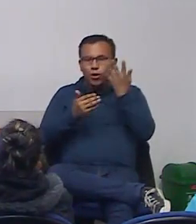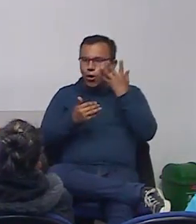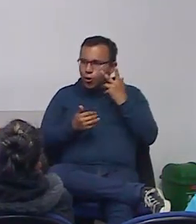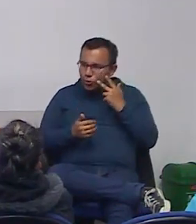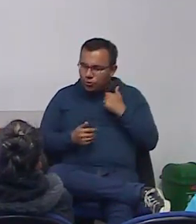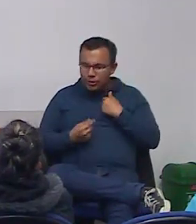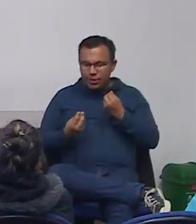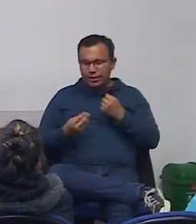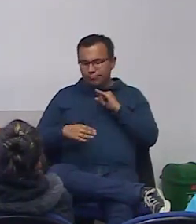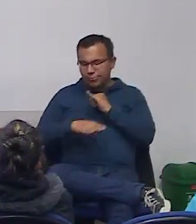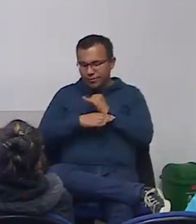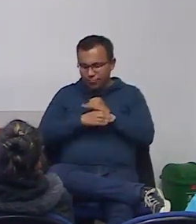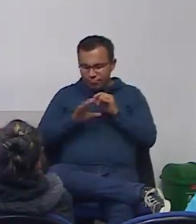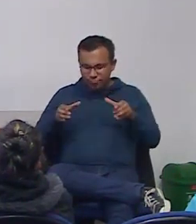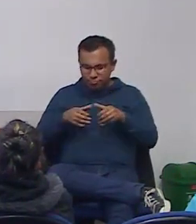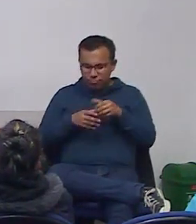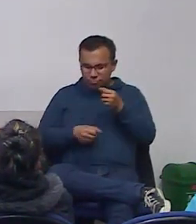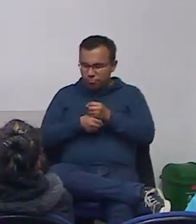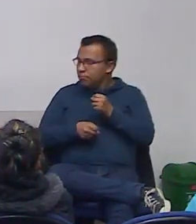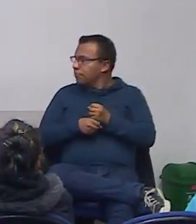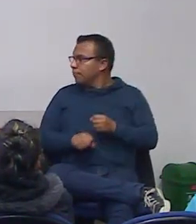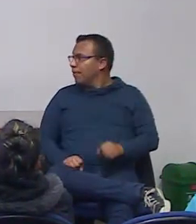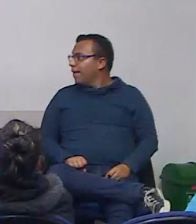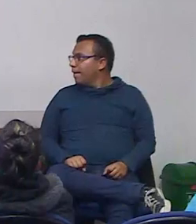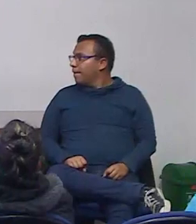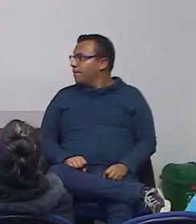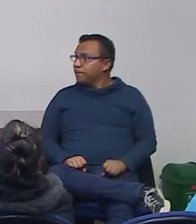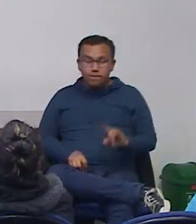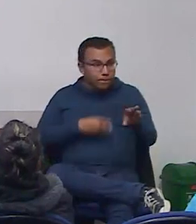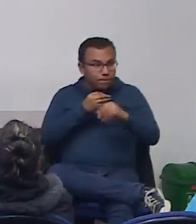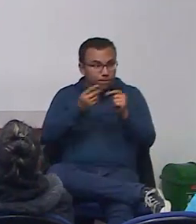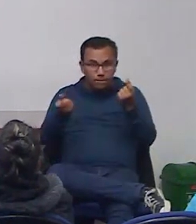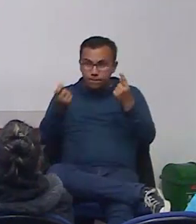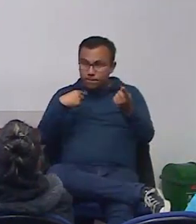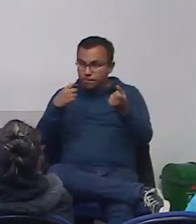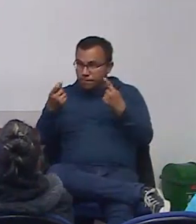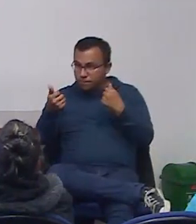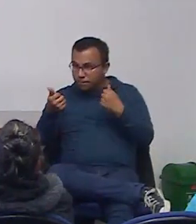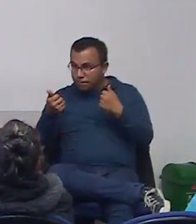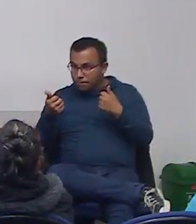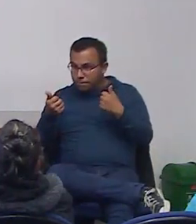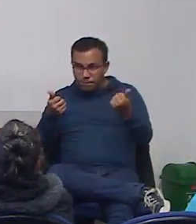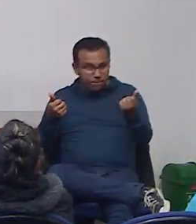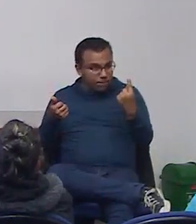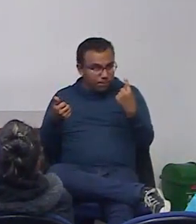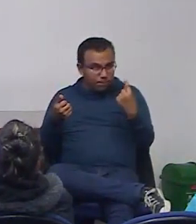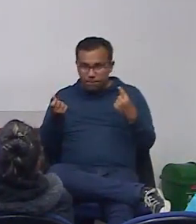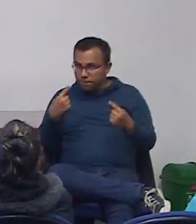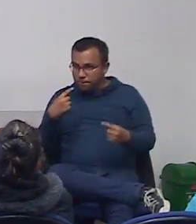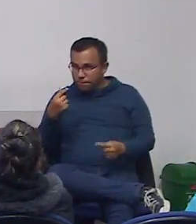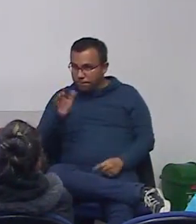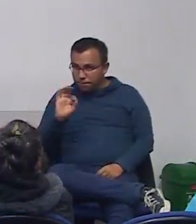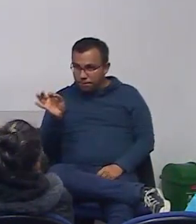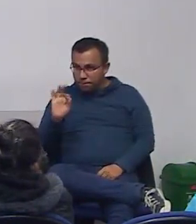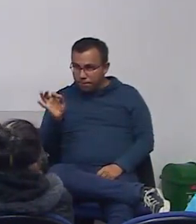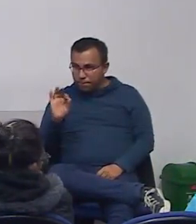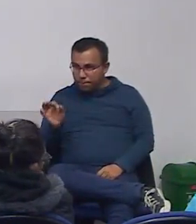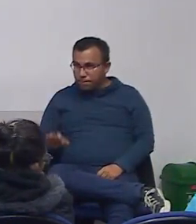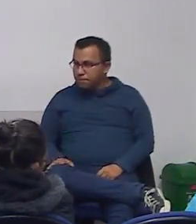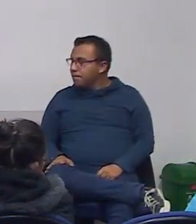nuestra institución bueno esos son el tema alguna pregunta no